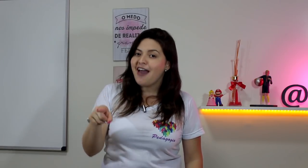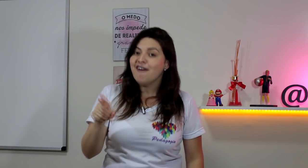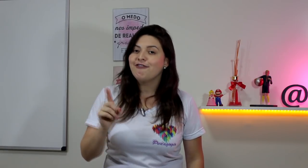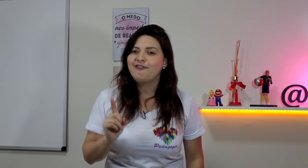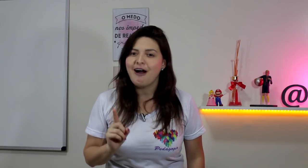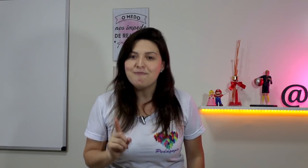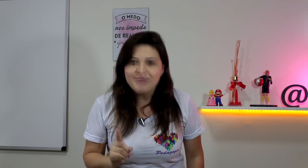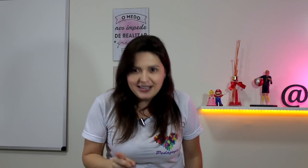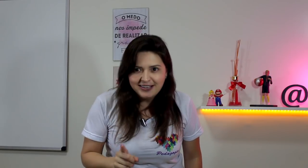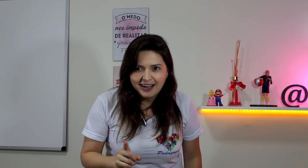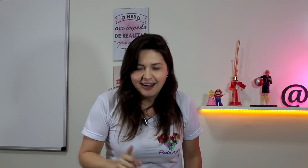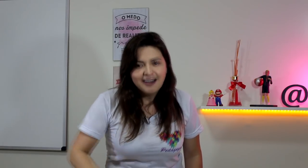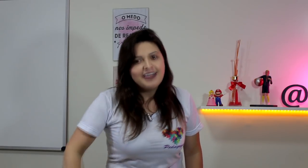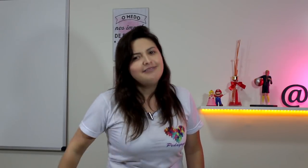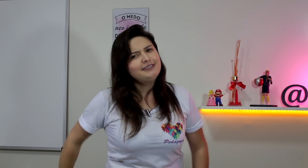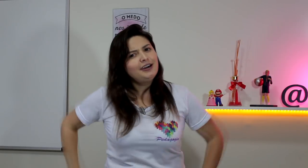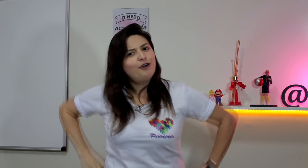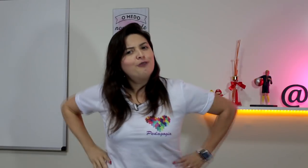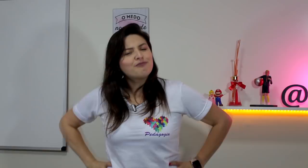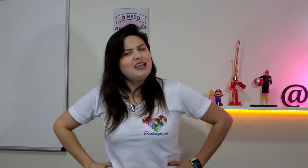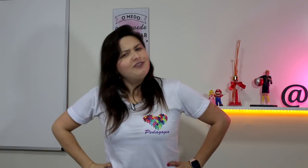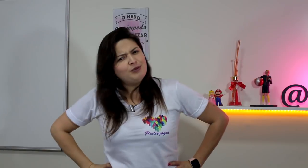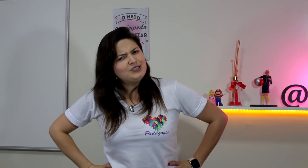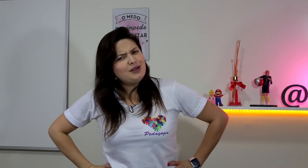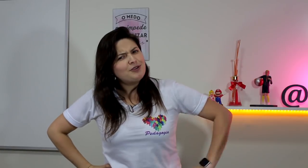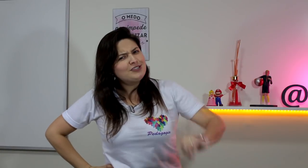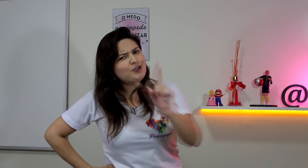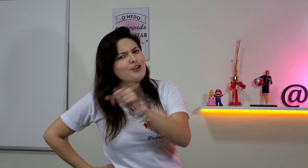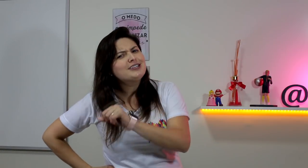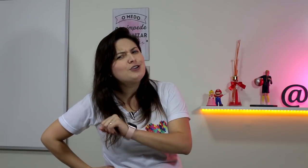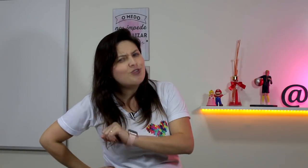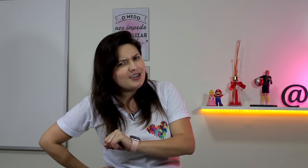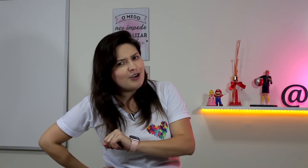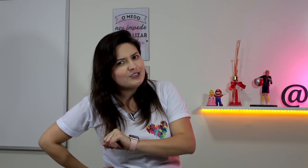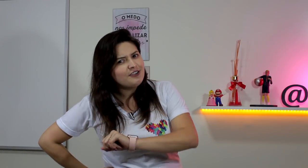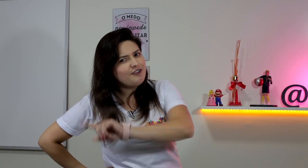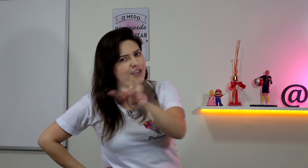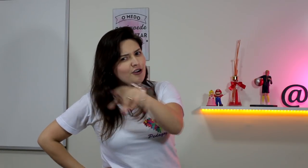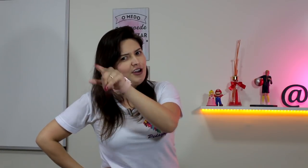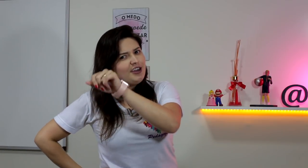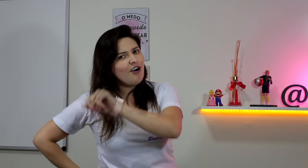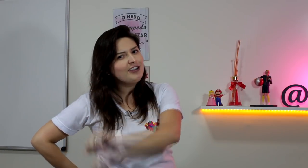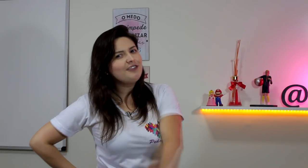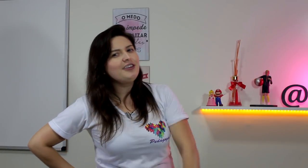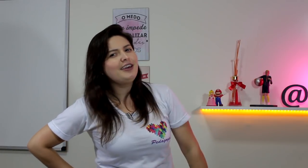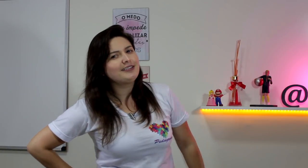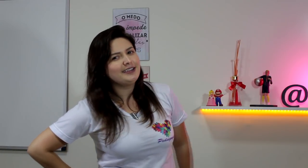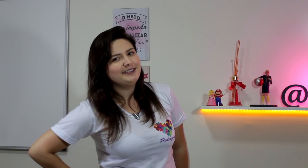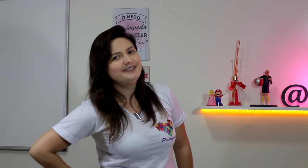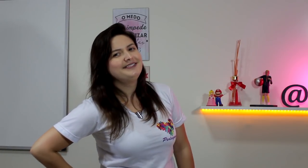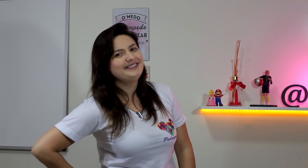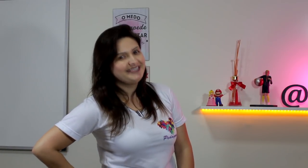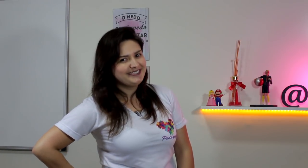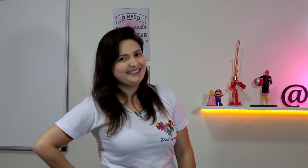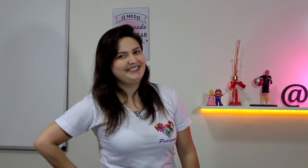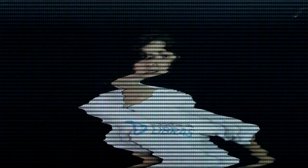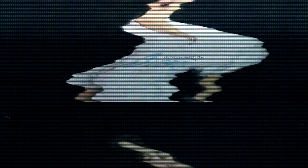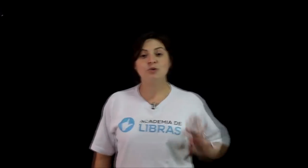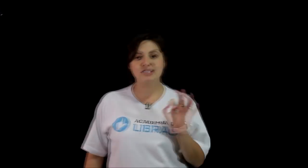é família. Então, vamos lá para você conhecer o que é o desafio e roda a vinheta. O